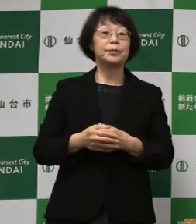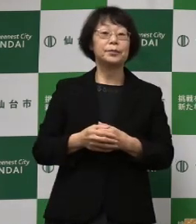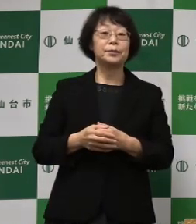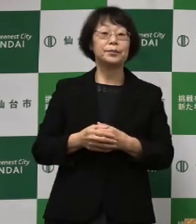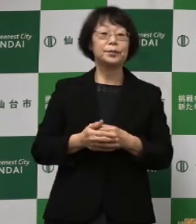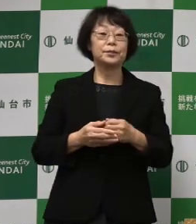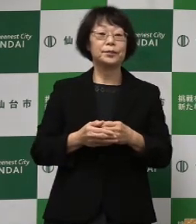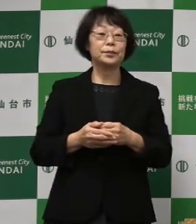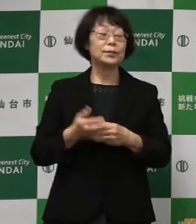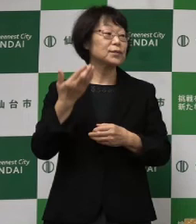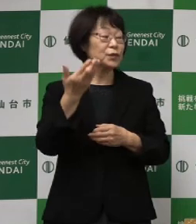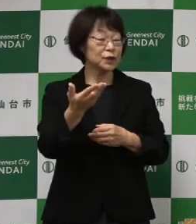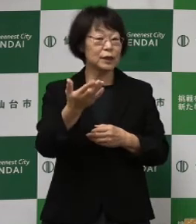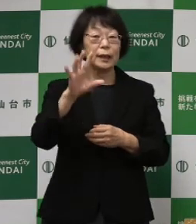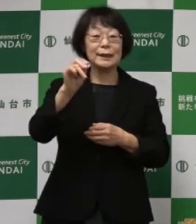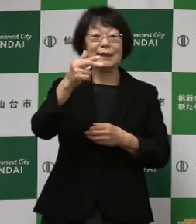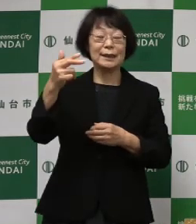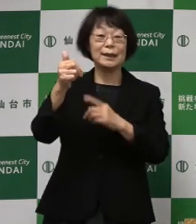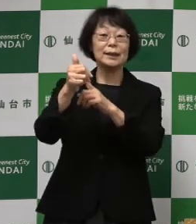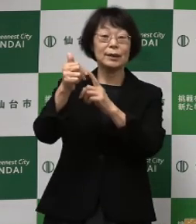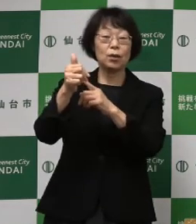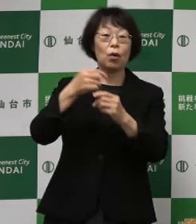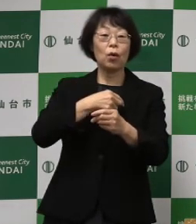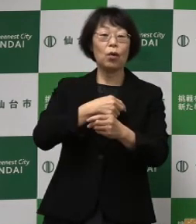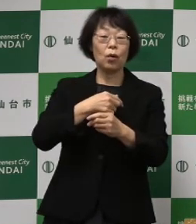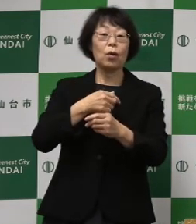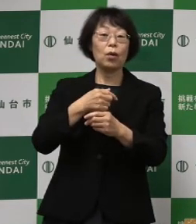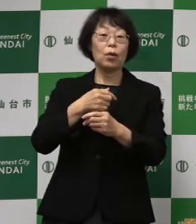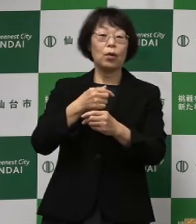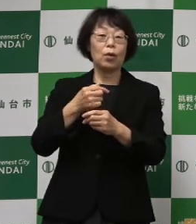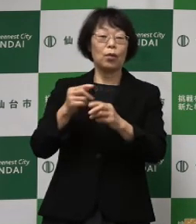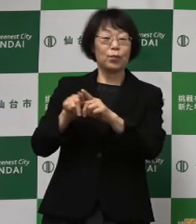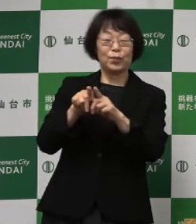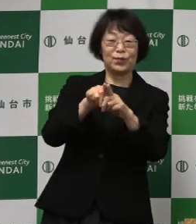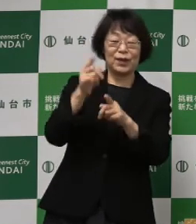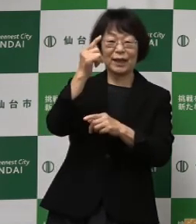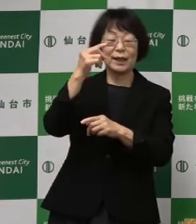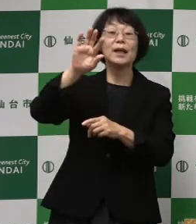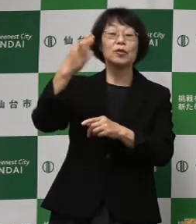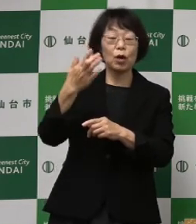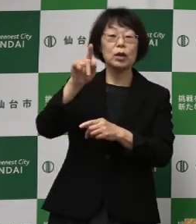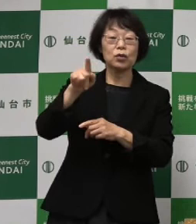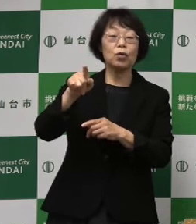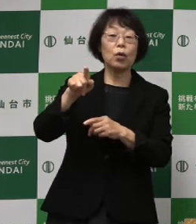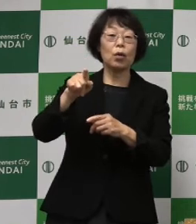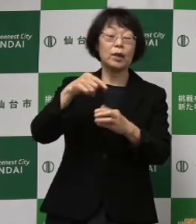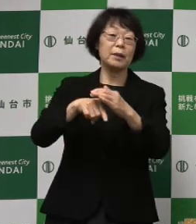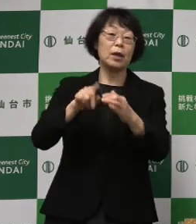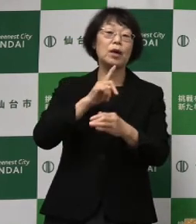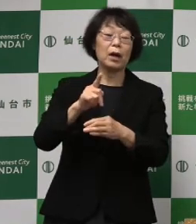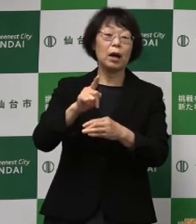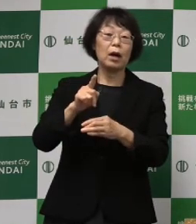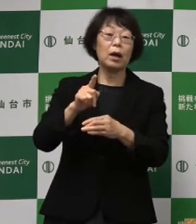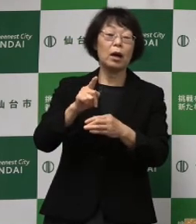私は知事の思いでも何でもないんですけれども、その率でいけばですね、全県で言えば過去2番